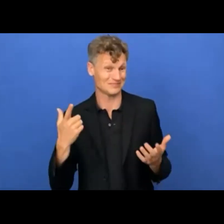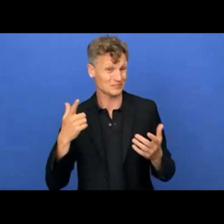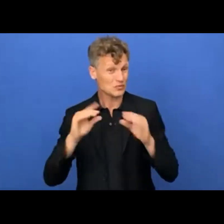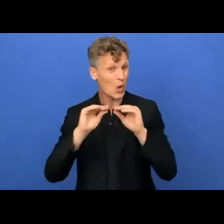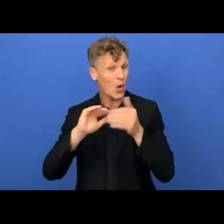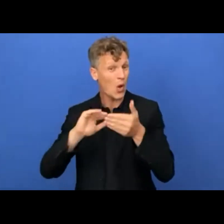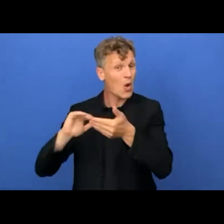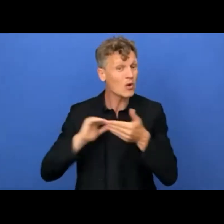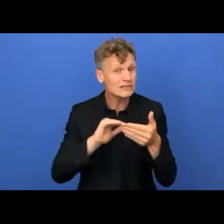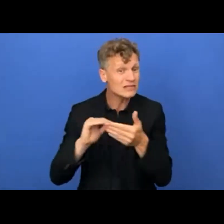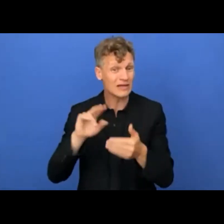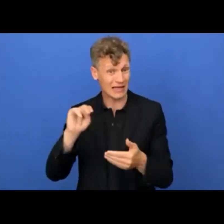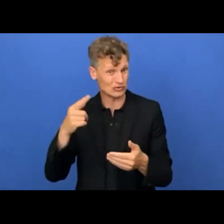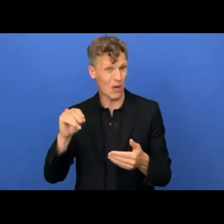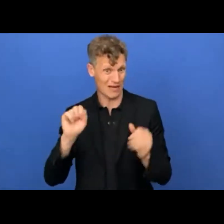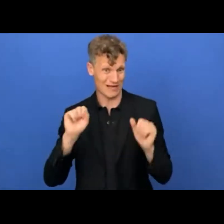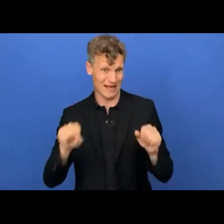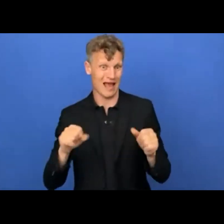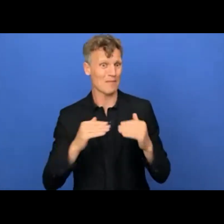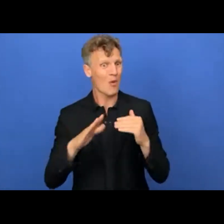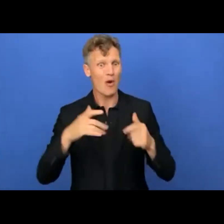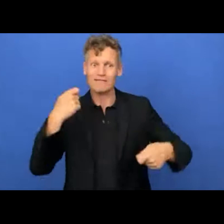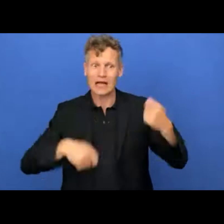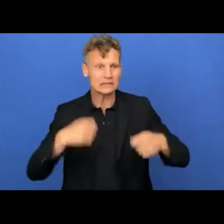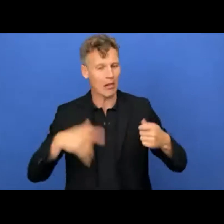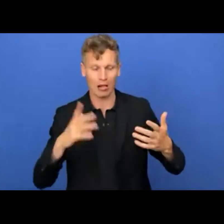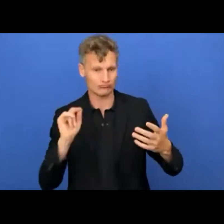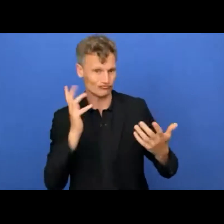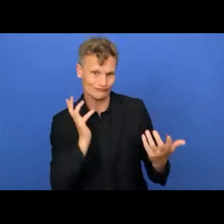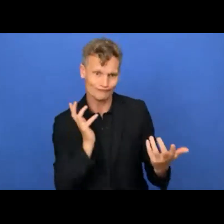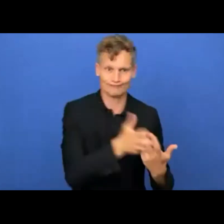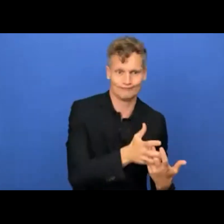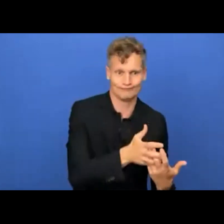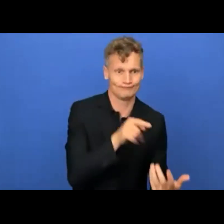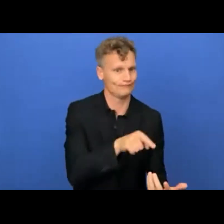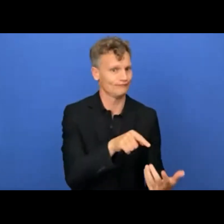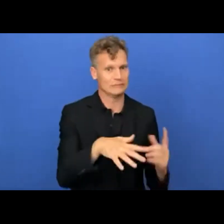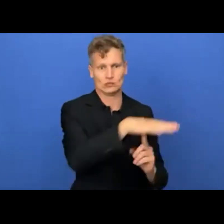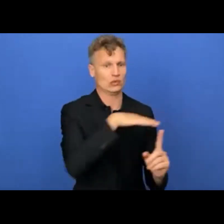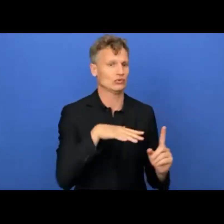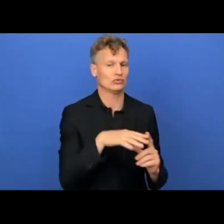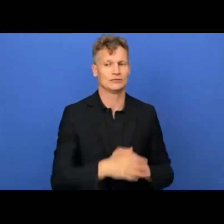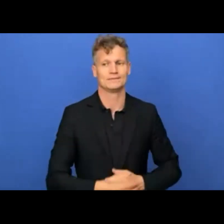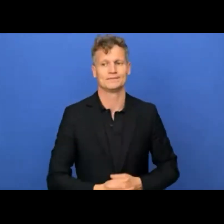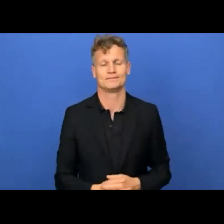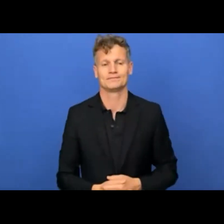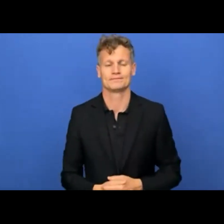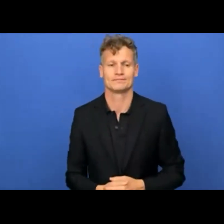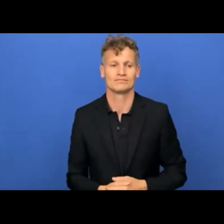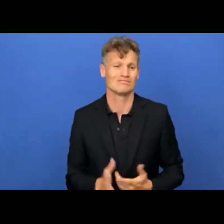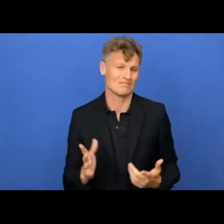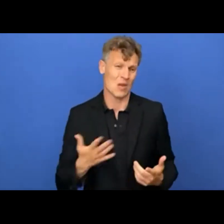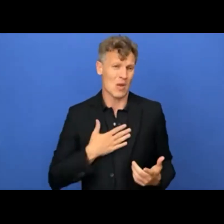Et ces services sont offerts de façon assez souple. Ces ONG peuvent s'adapter plus facilement à la situation et au